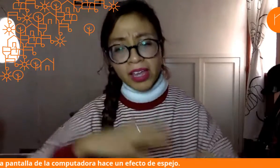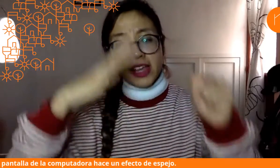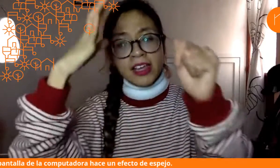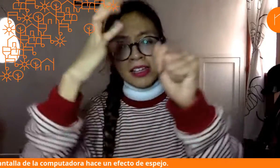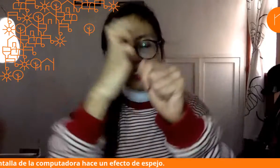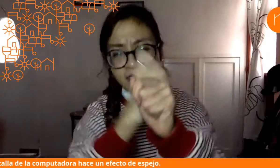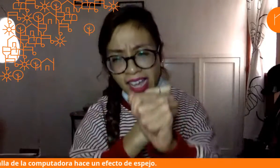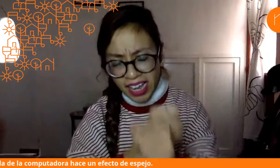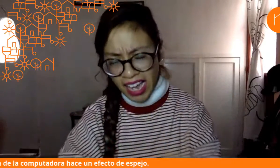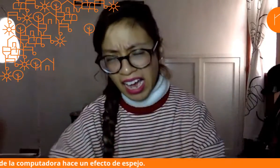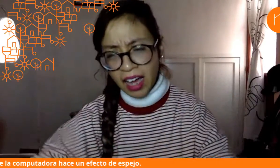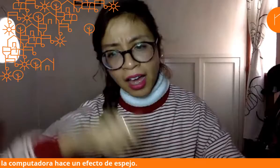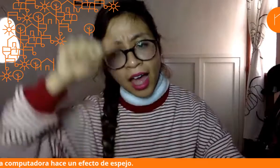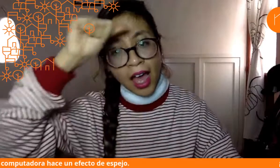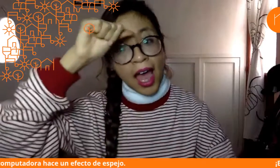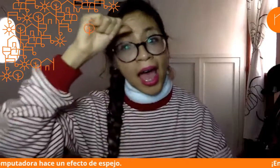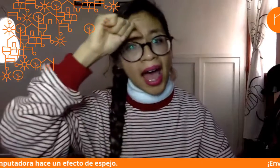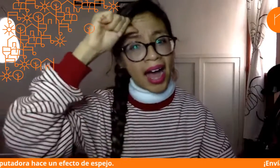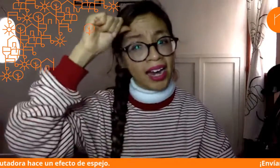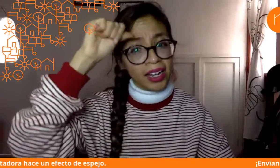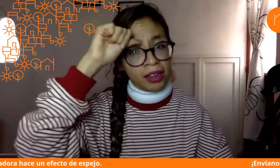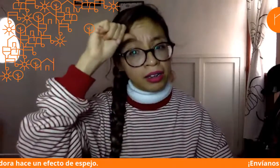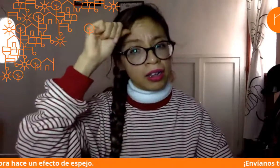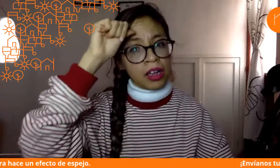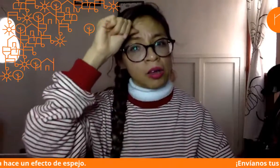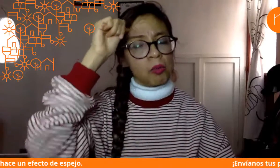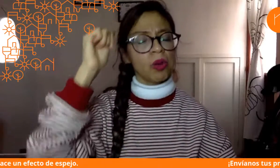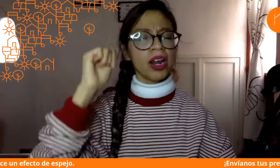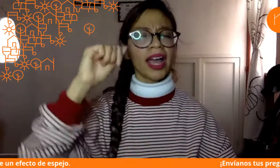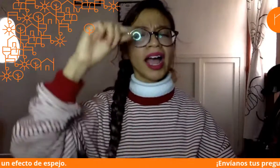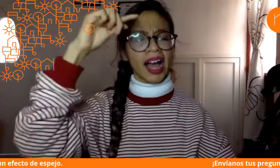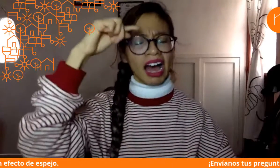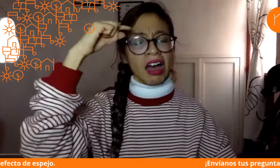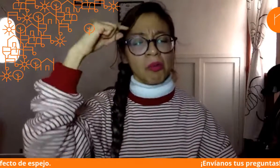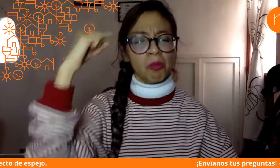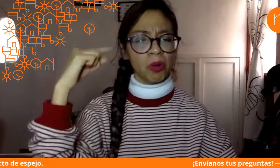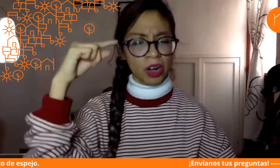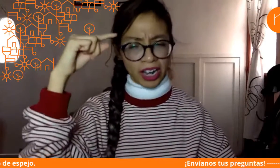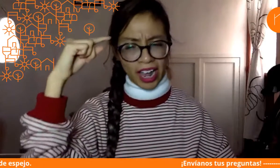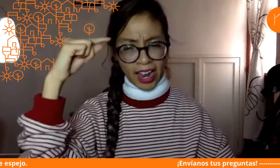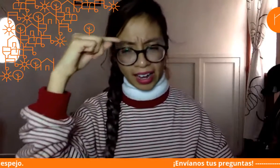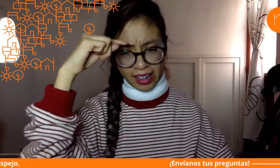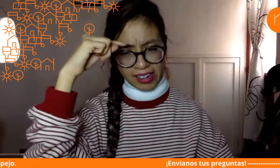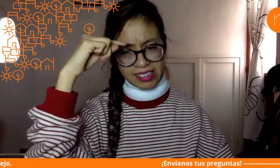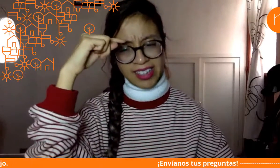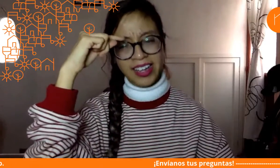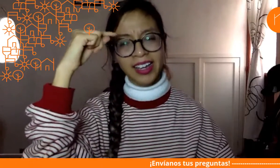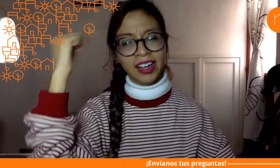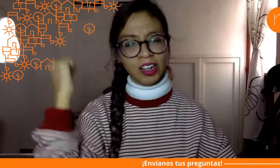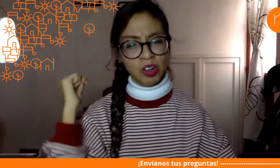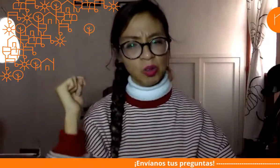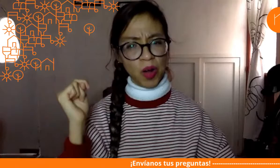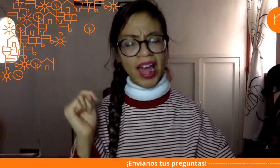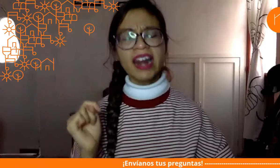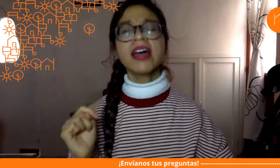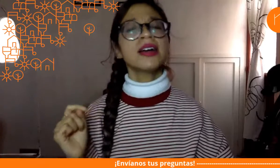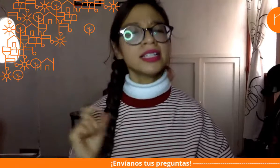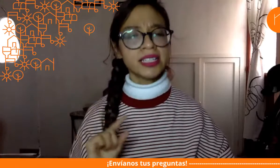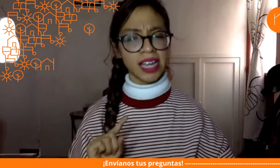mi seña, Ari. Porque acá, porque en este lugar